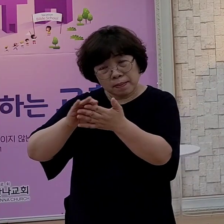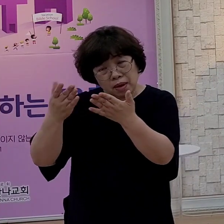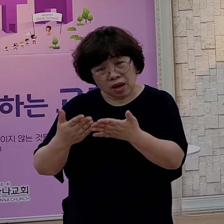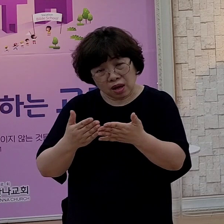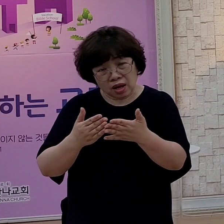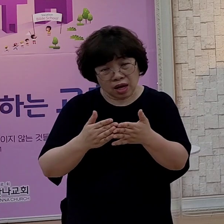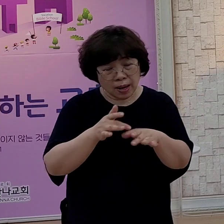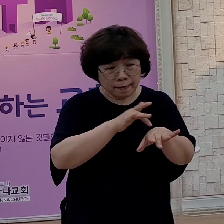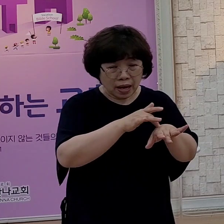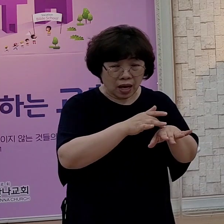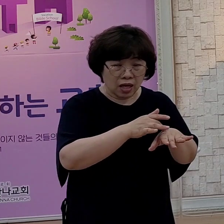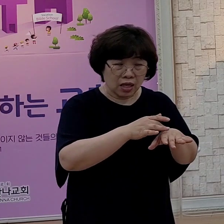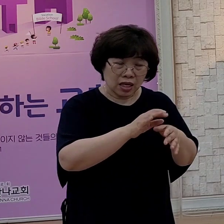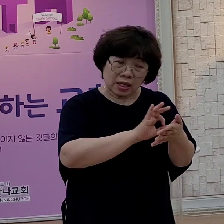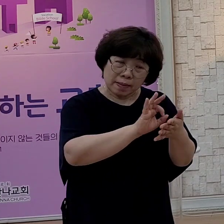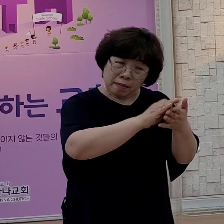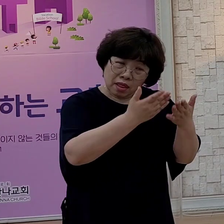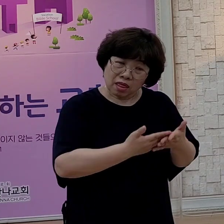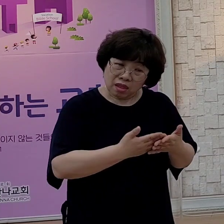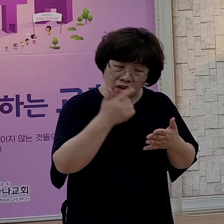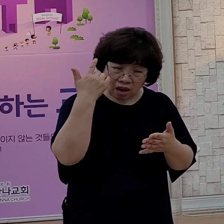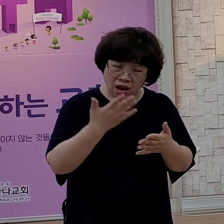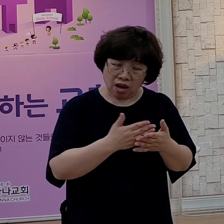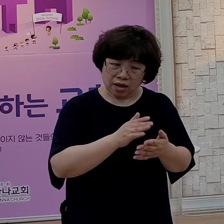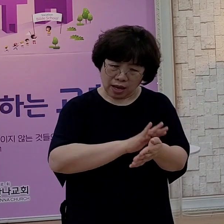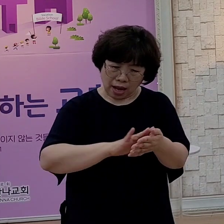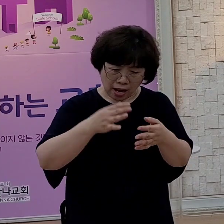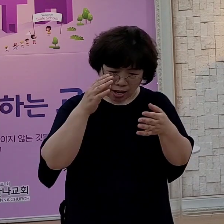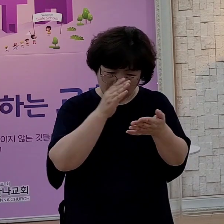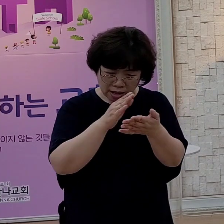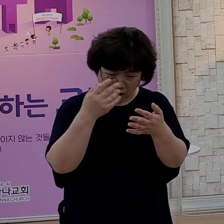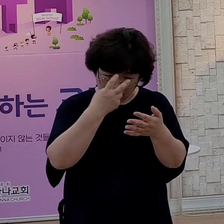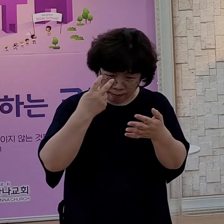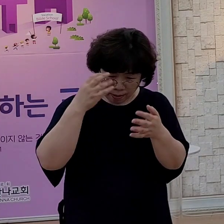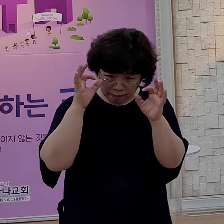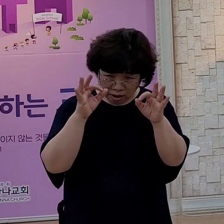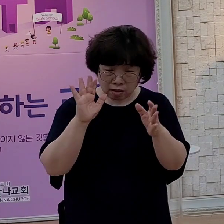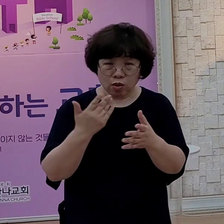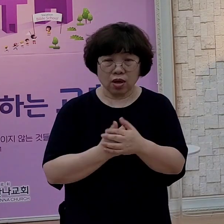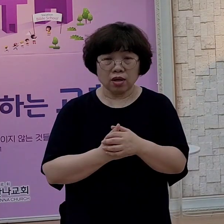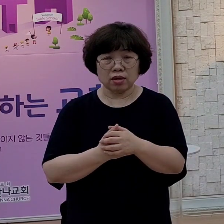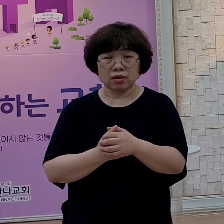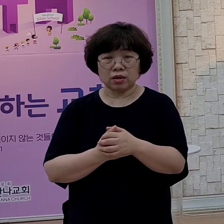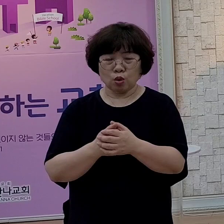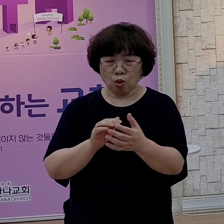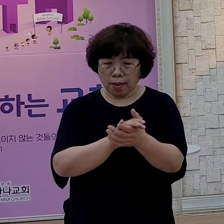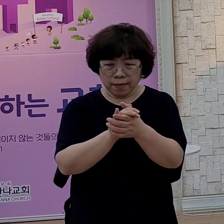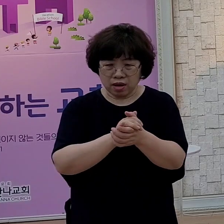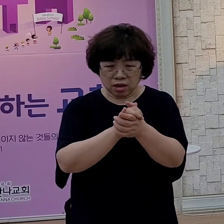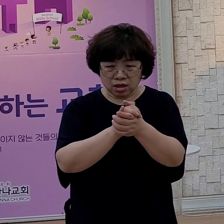화평을 깨뜨리는 자처럼 불쌍한 도구는 없습니다.